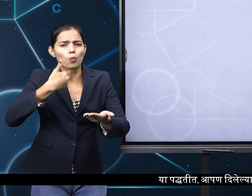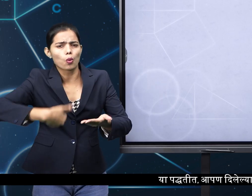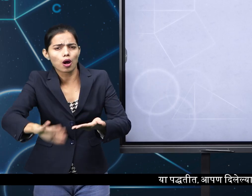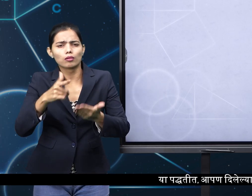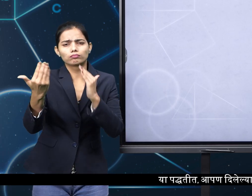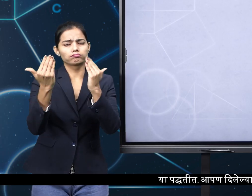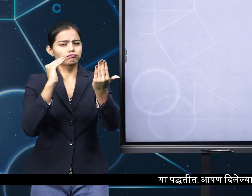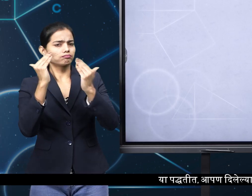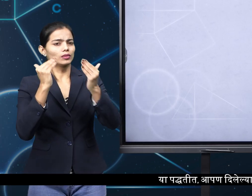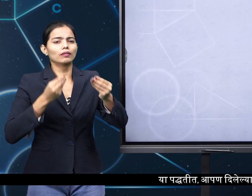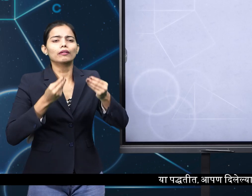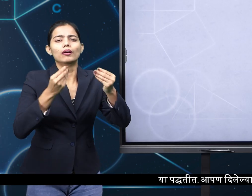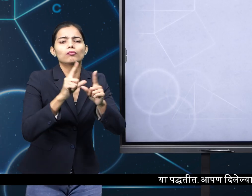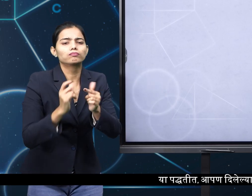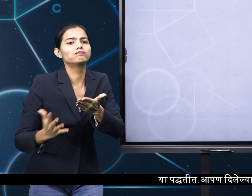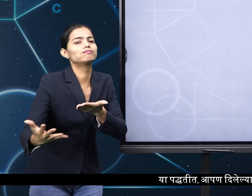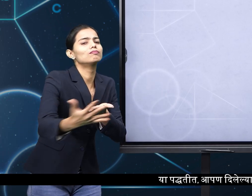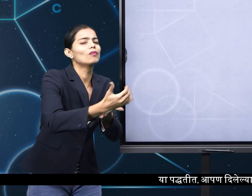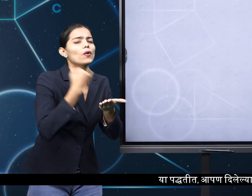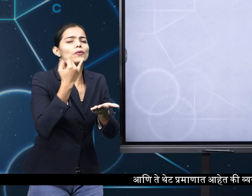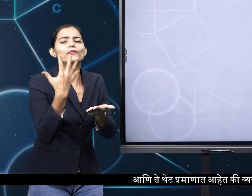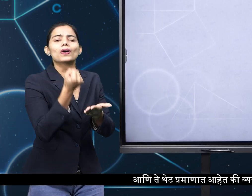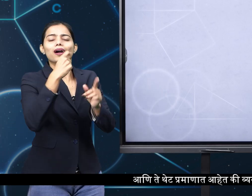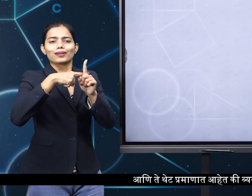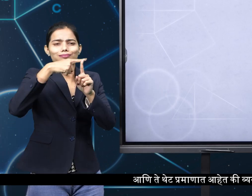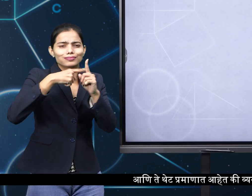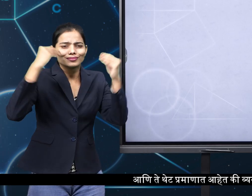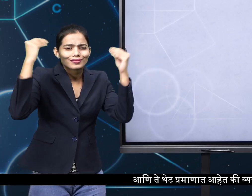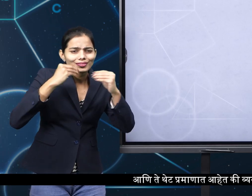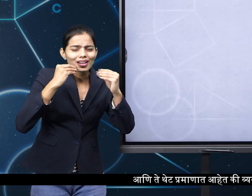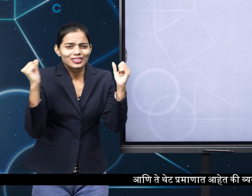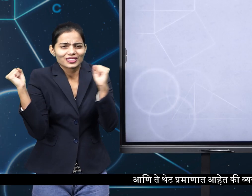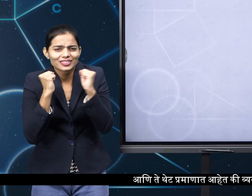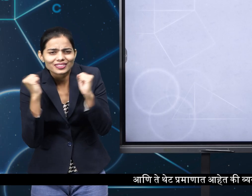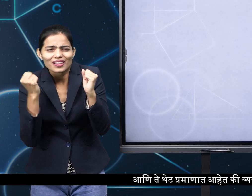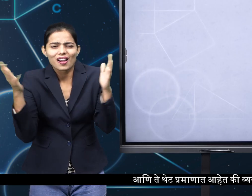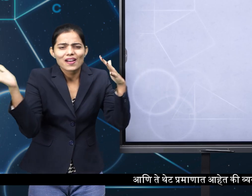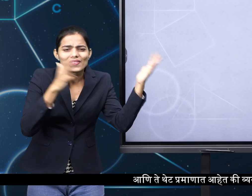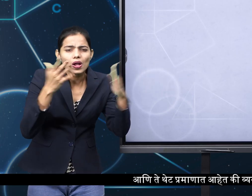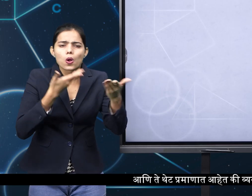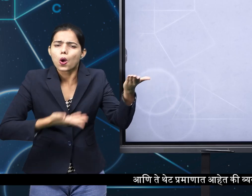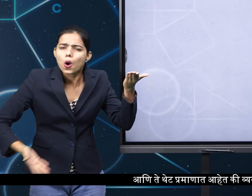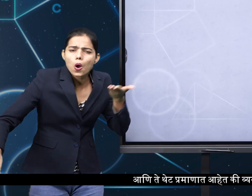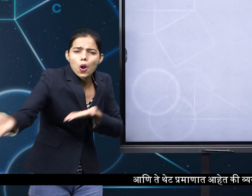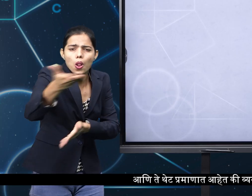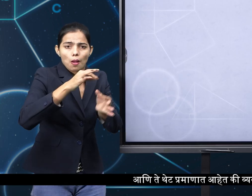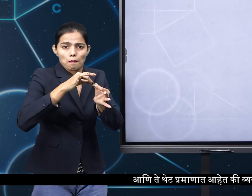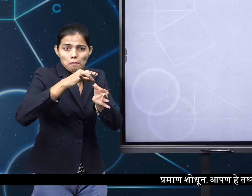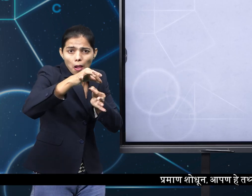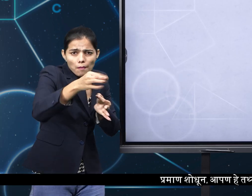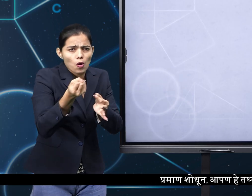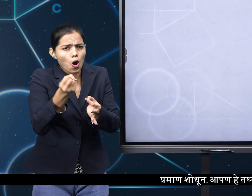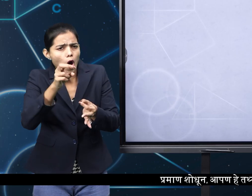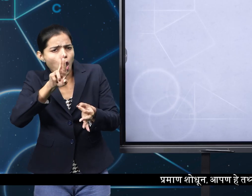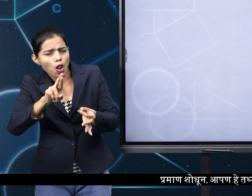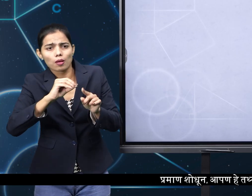या पद्धतीत आपण दिलेल्या डेटाची तुलना करू आणि ते थेट प्रमाणात आहेत की व्यस्त प्रमाणात आहेत ते शोधू.